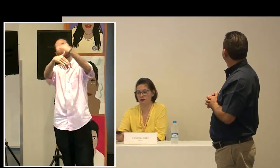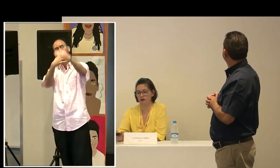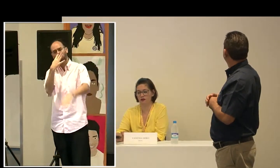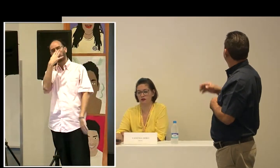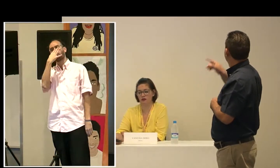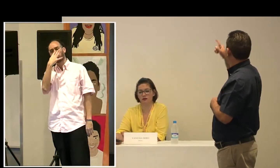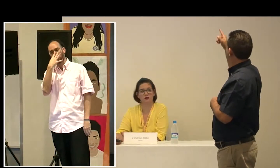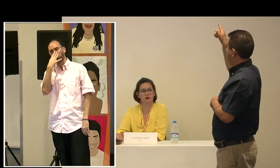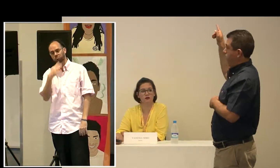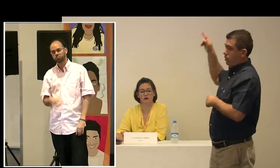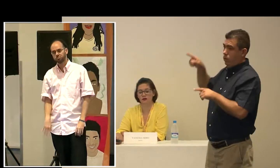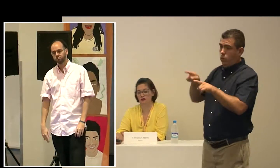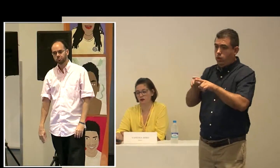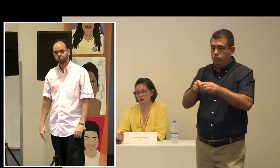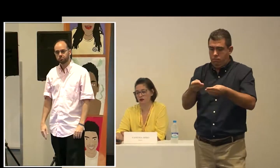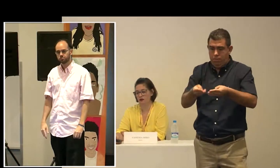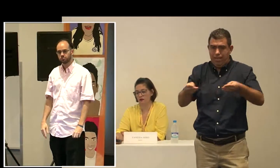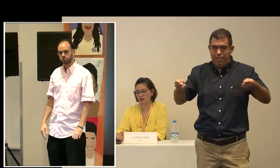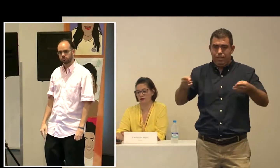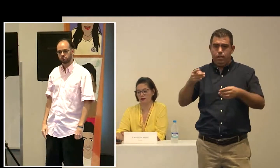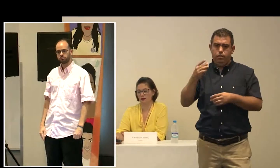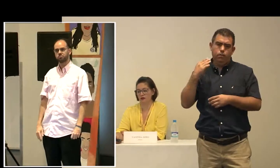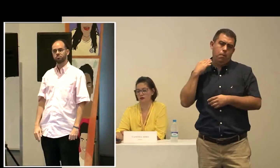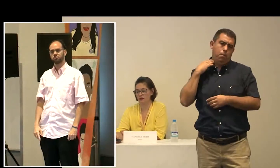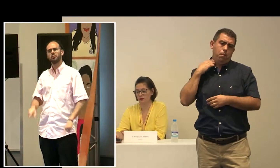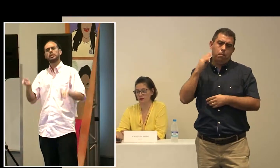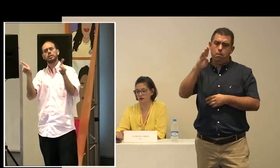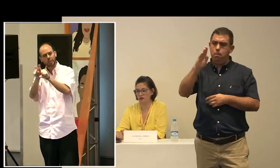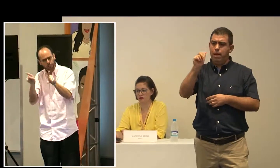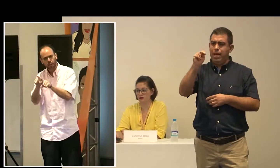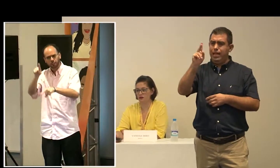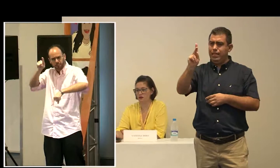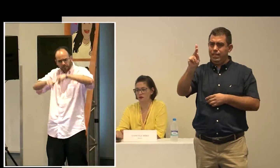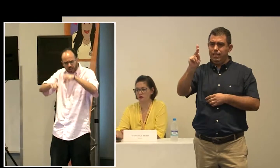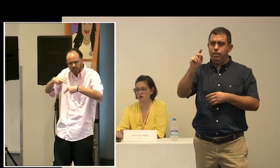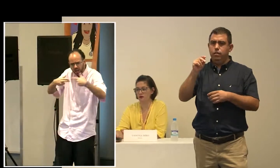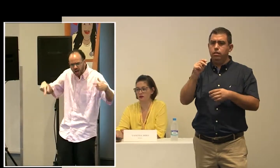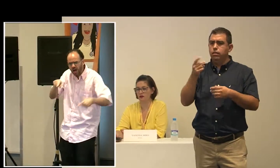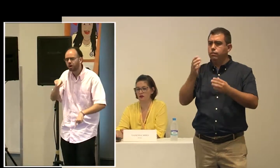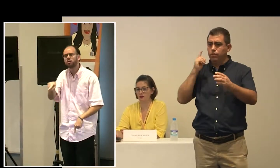também os professores trabalhar com alunos surdos dentro da rede de ensino boliviana.